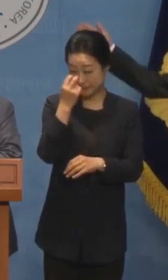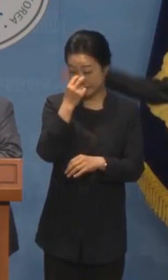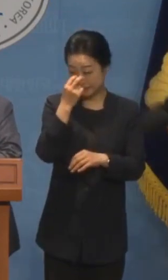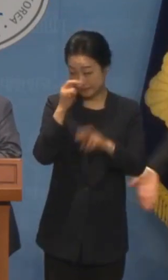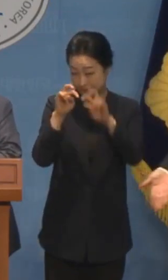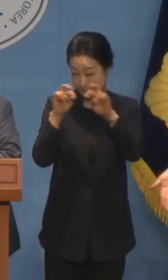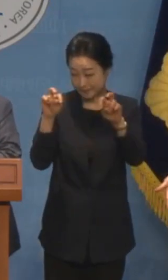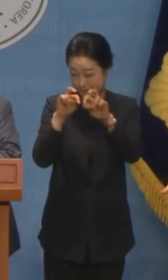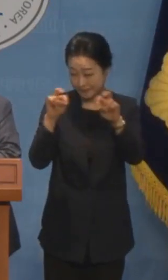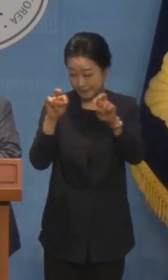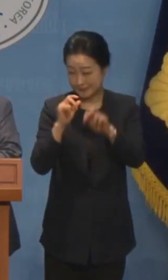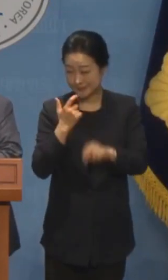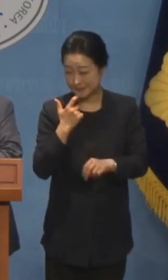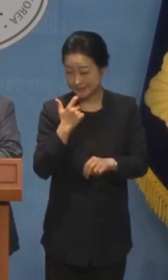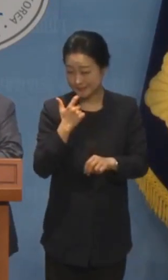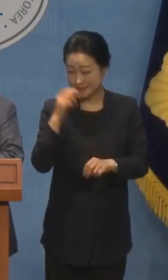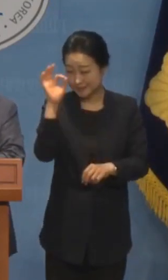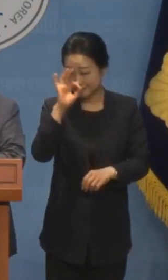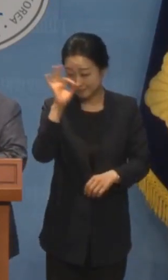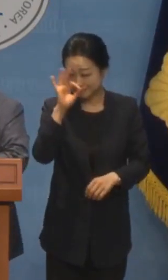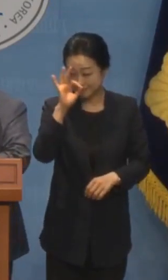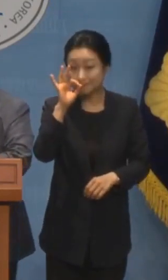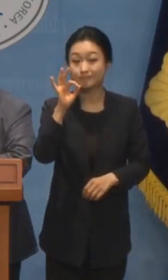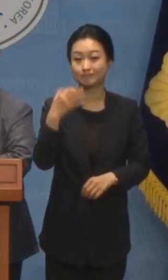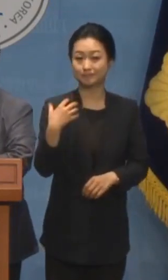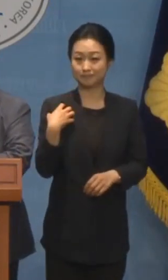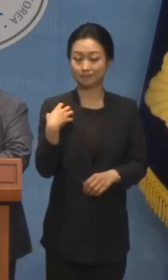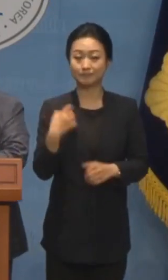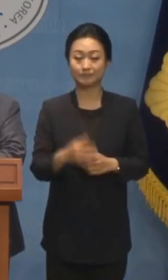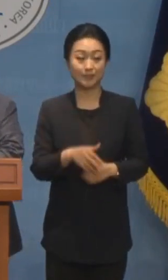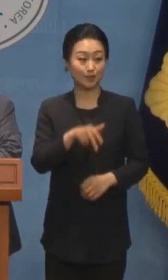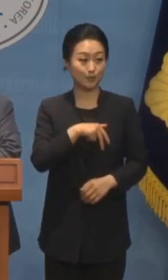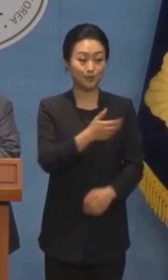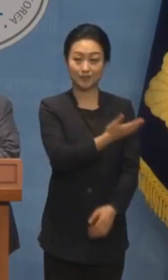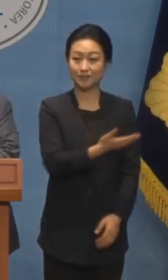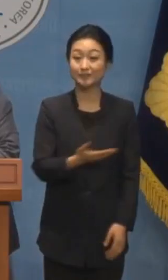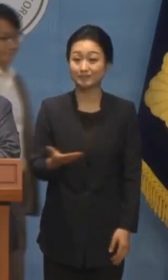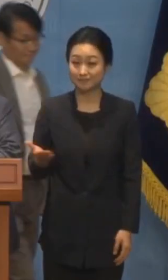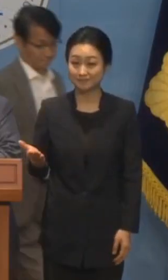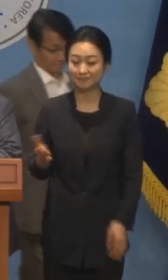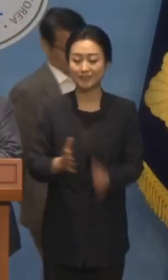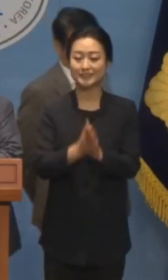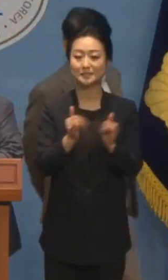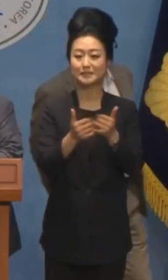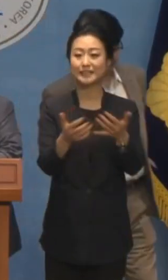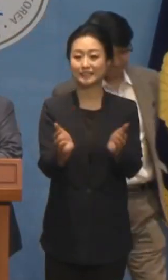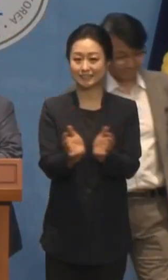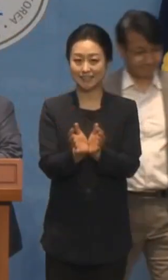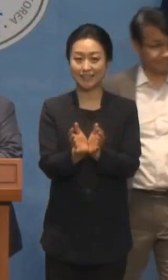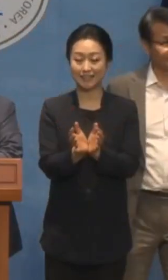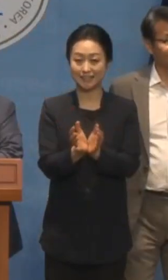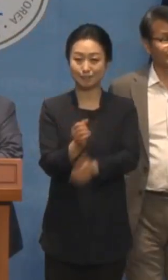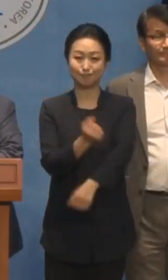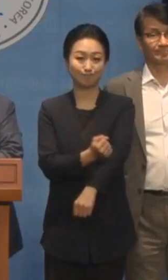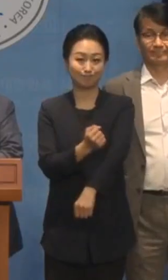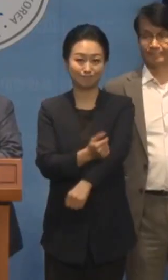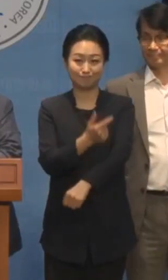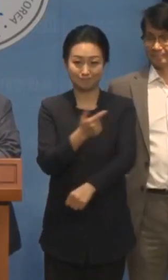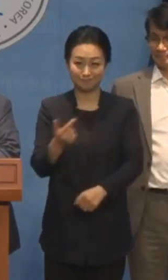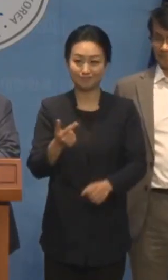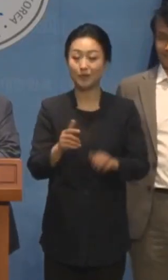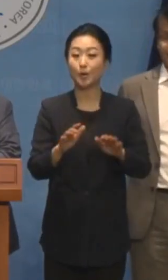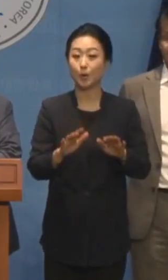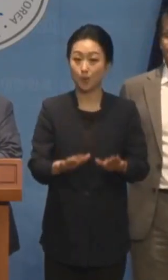끈질기게 추적하고 대응하고 있는 국회의원님들과 시민단체 일꾼들이 오늘